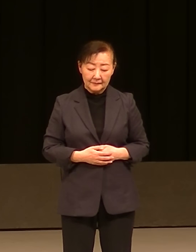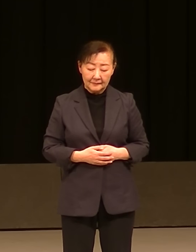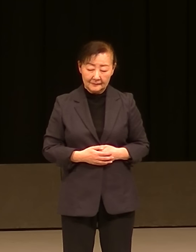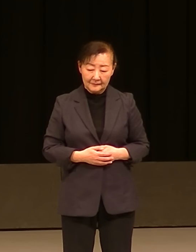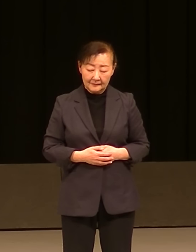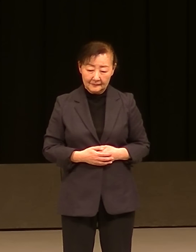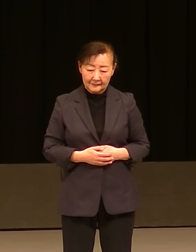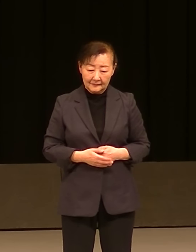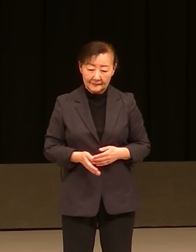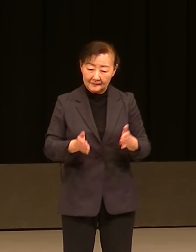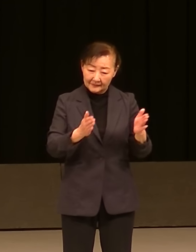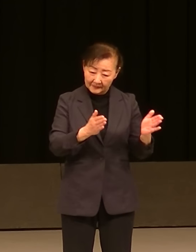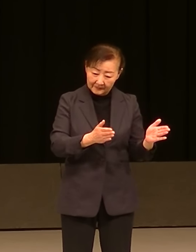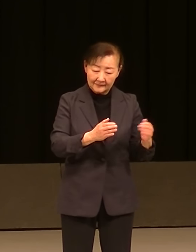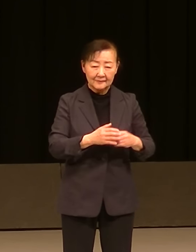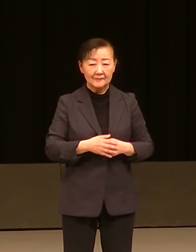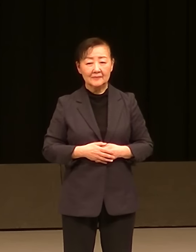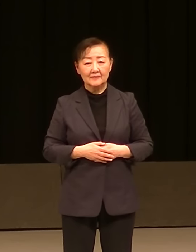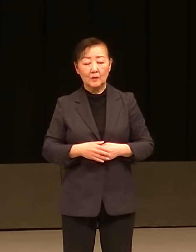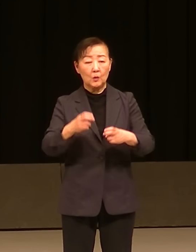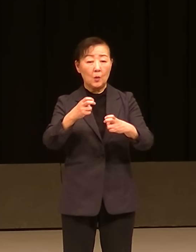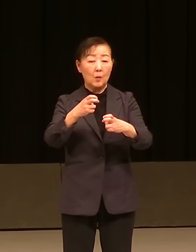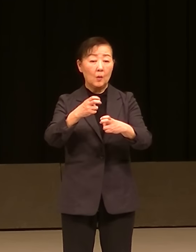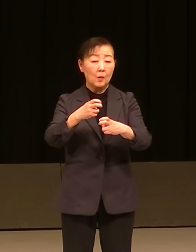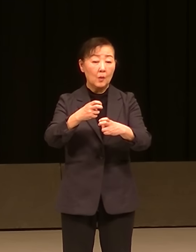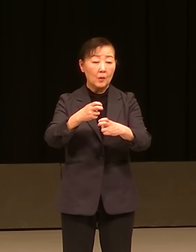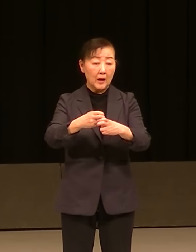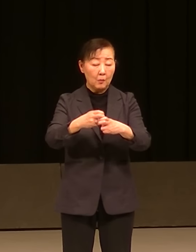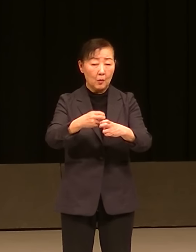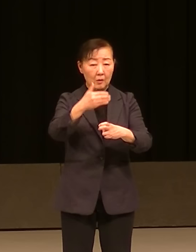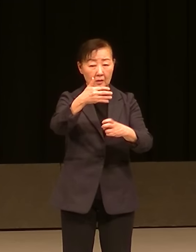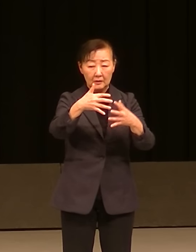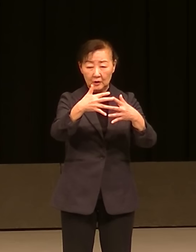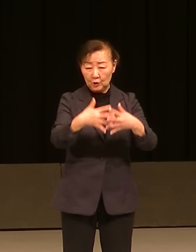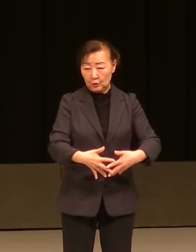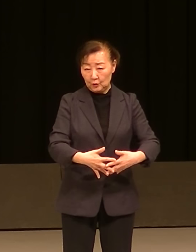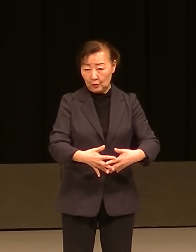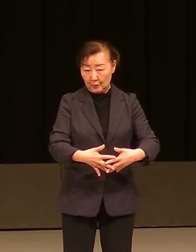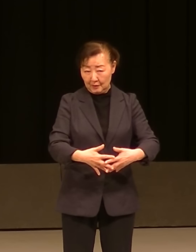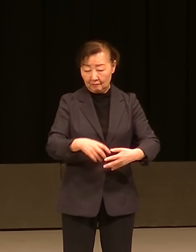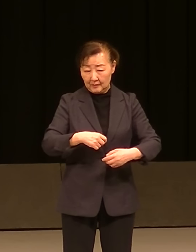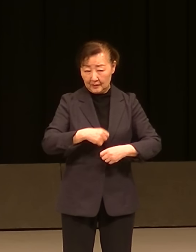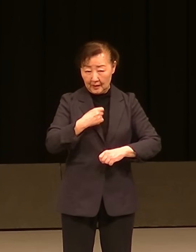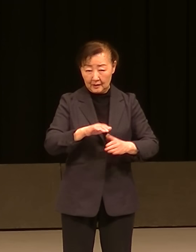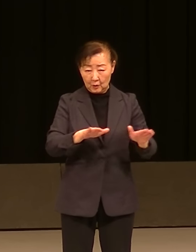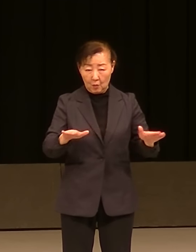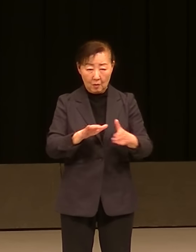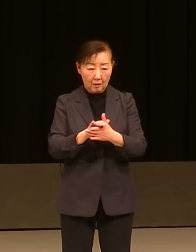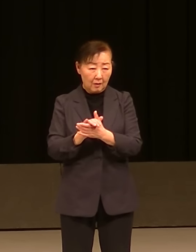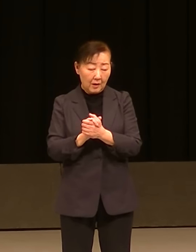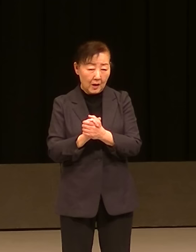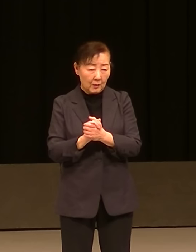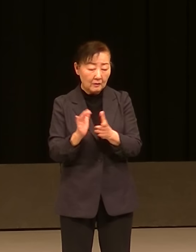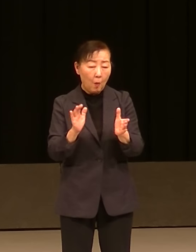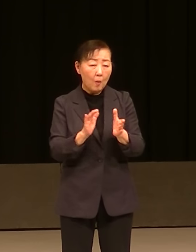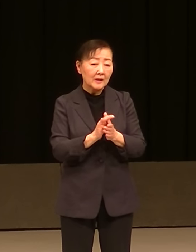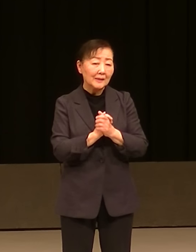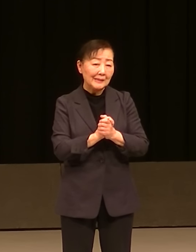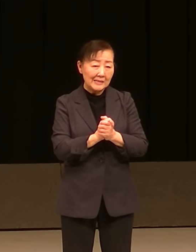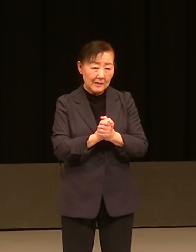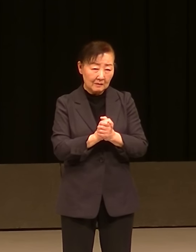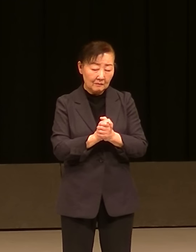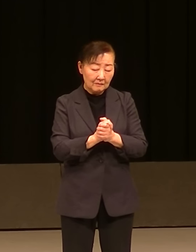ということで、じゃあ今度はこの憲法9条に見る正義と平和の抱き合い